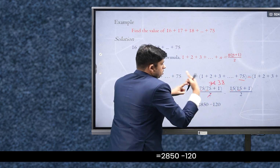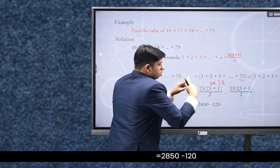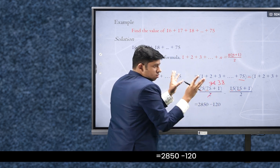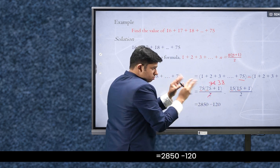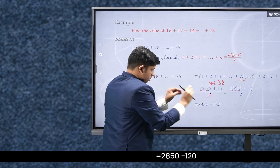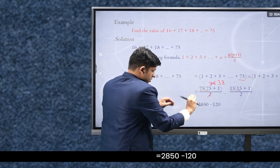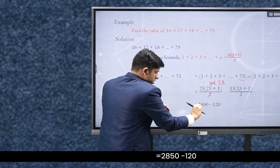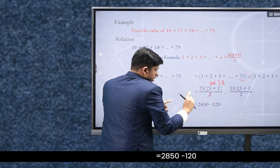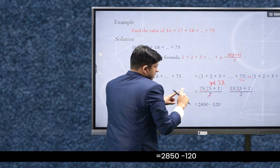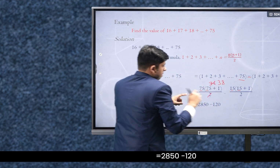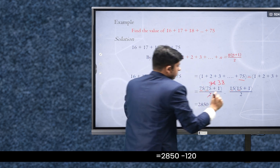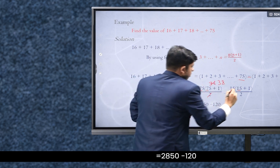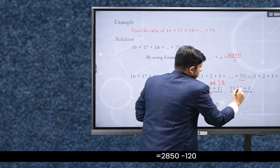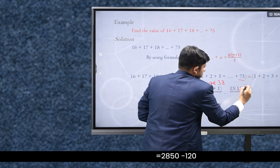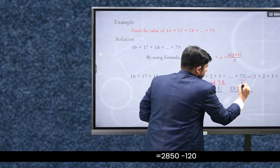2850 మైనస్ 120